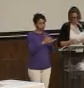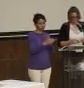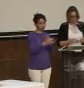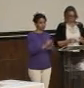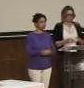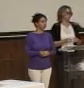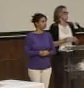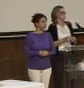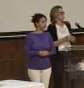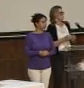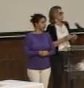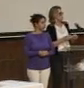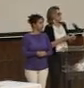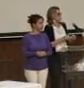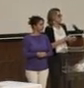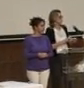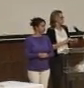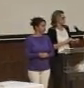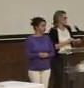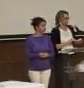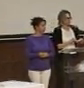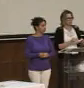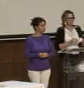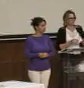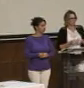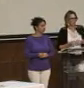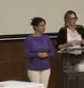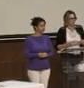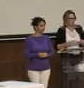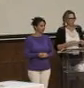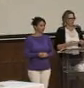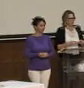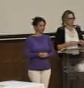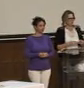tema... Acho que são 2, né?